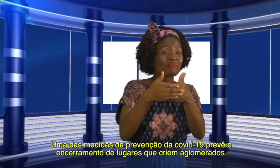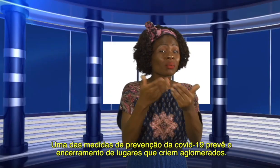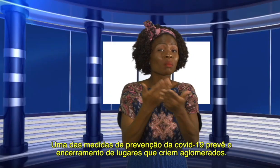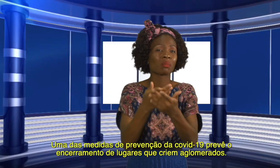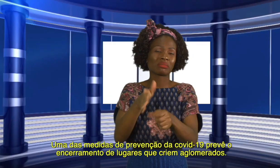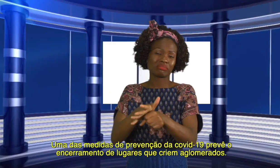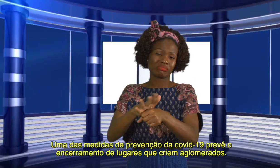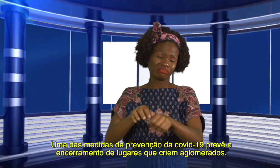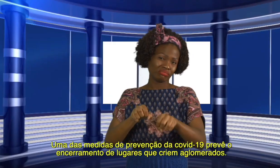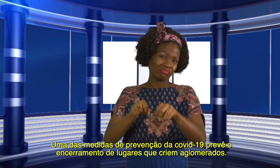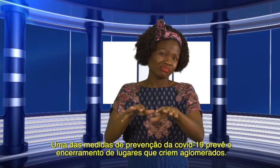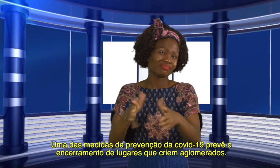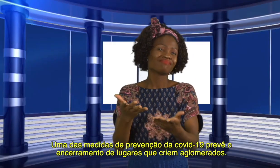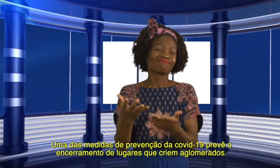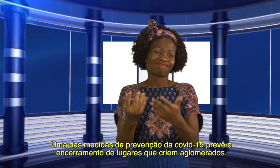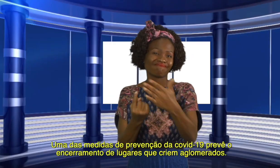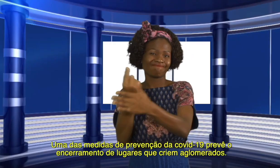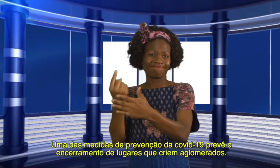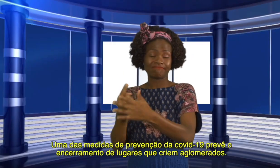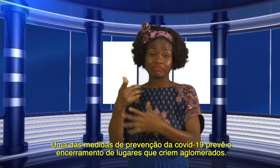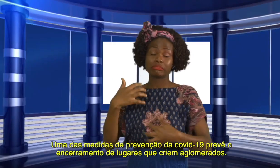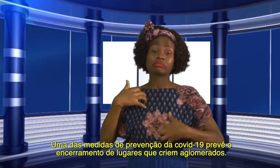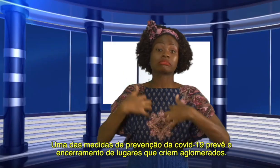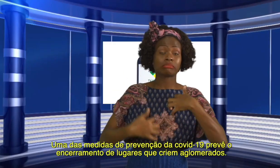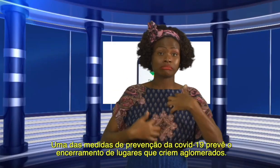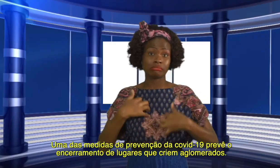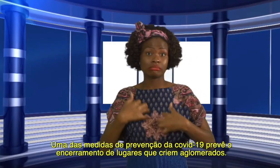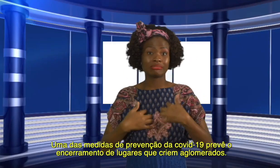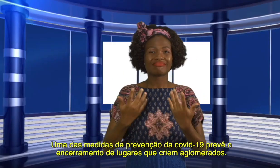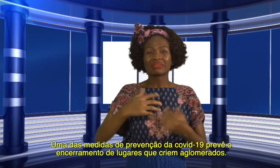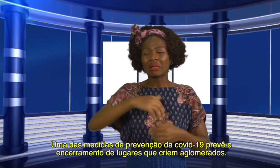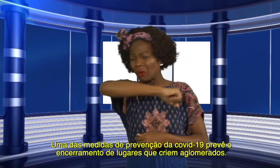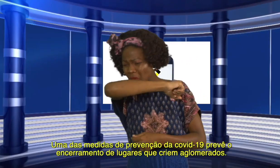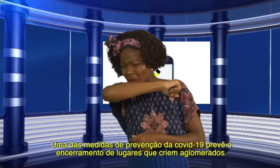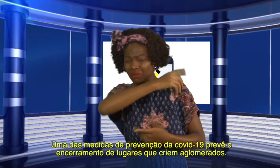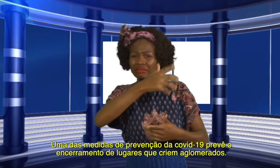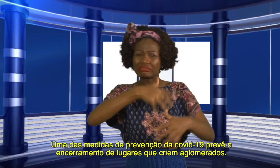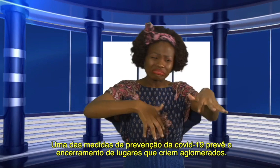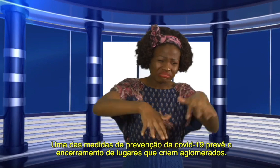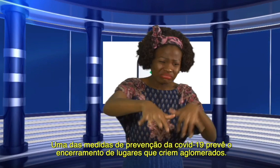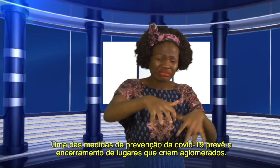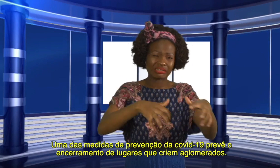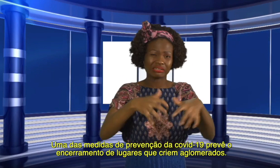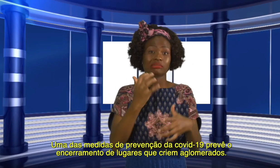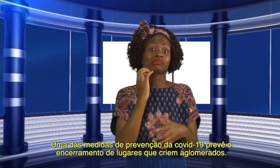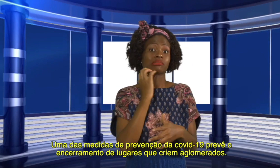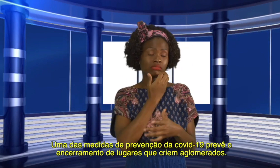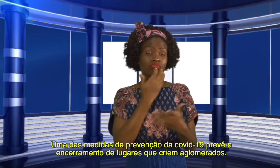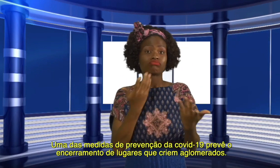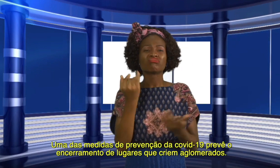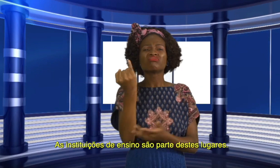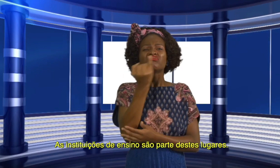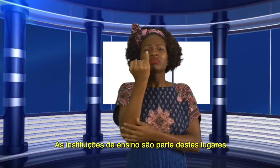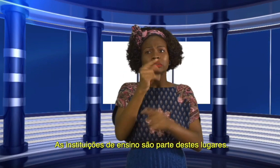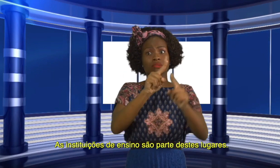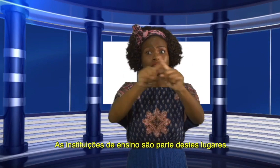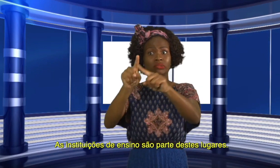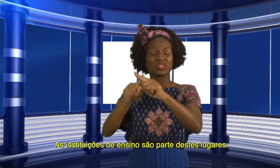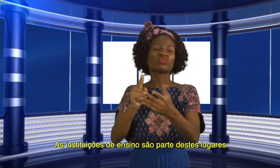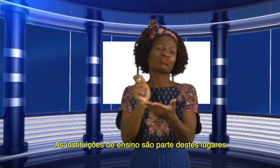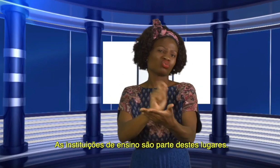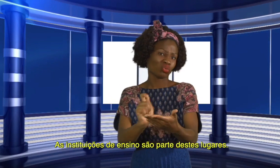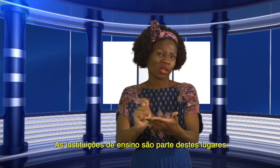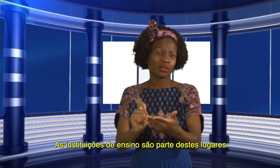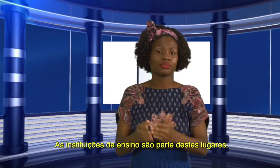Uma das medidas de prevenção da Covid-19 é o encerramento de lugares que criam aglomerados. As